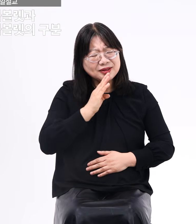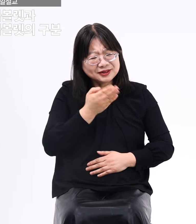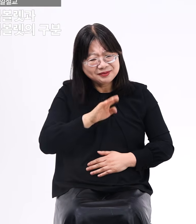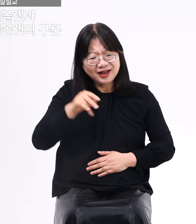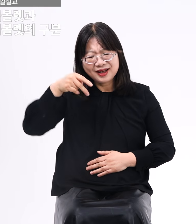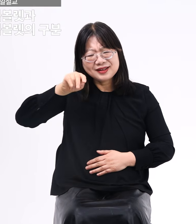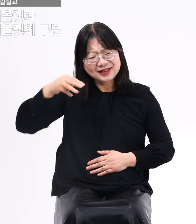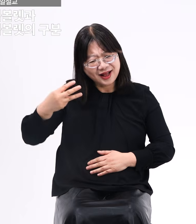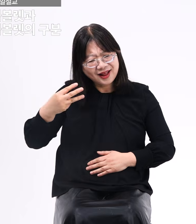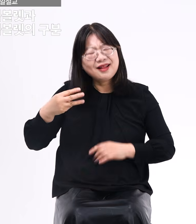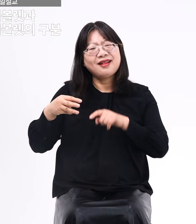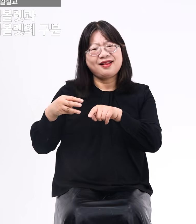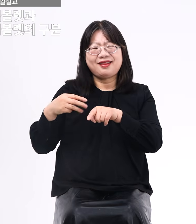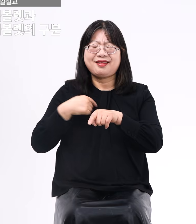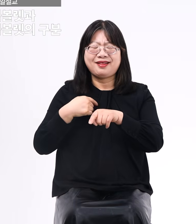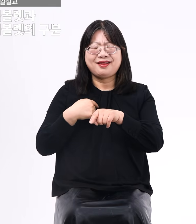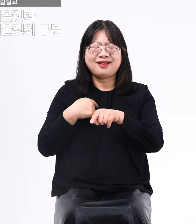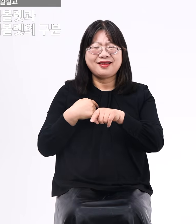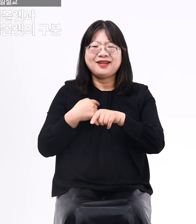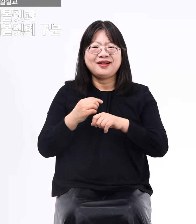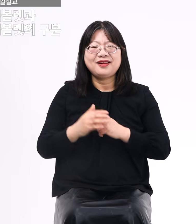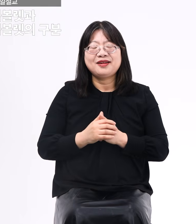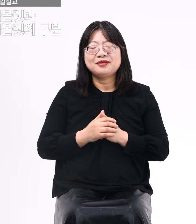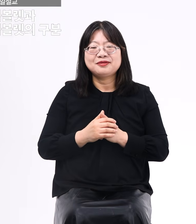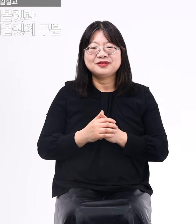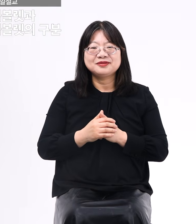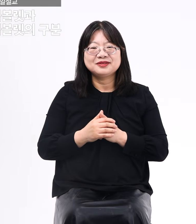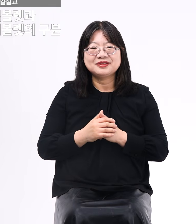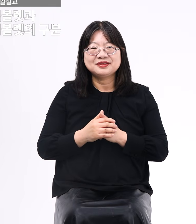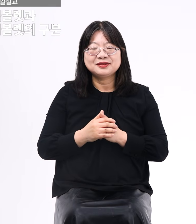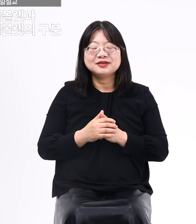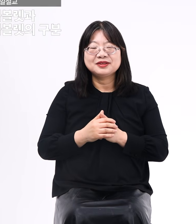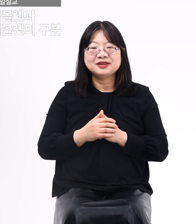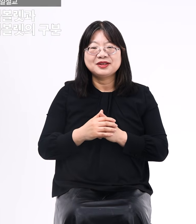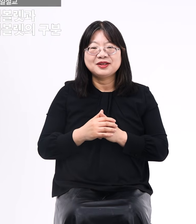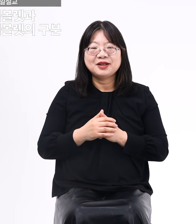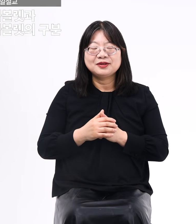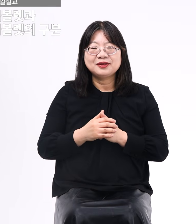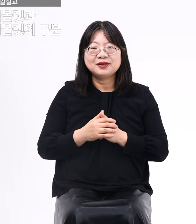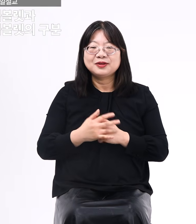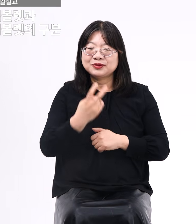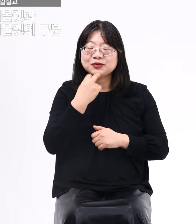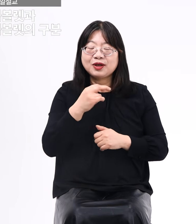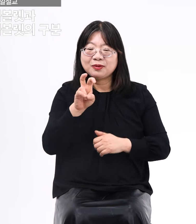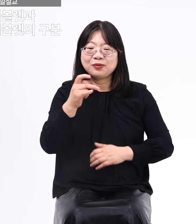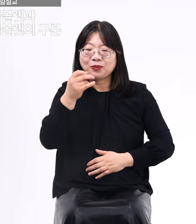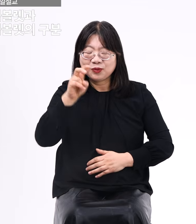이게 이제 몇 개 버릇이 남아 있는 게 있어요. 길라 사람들이